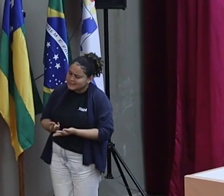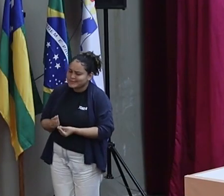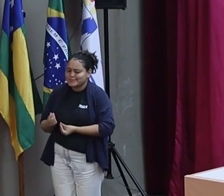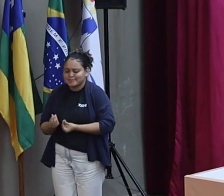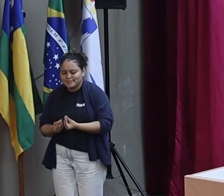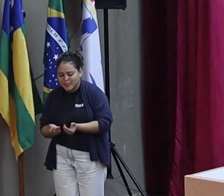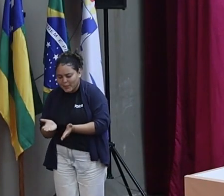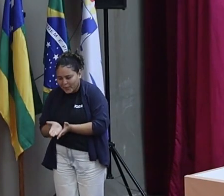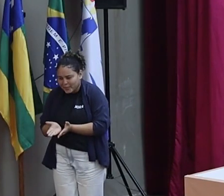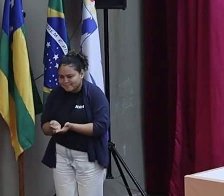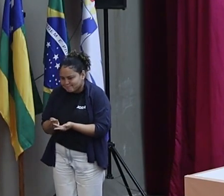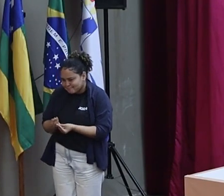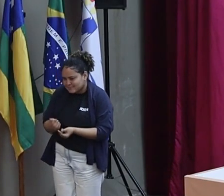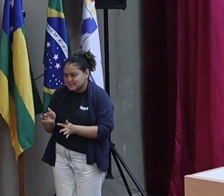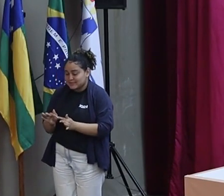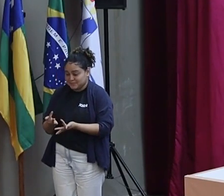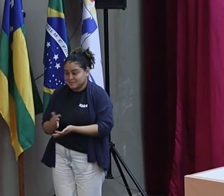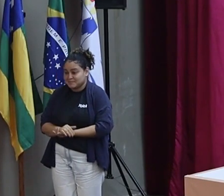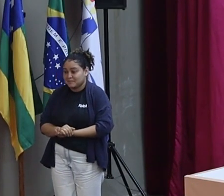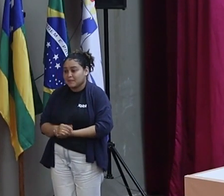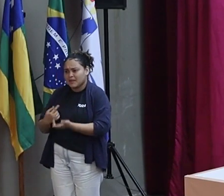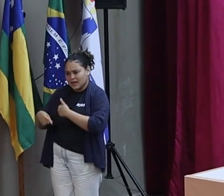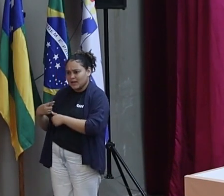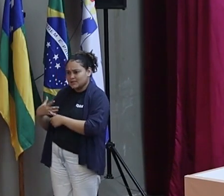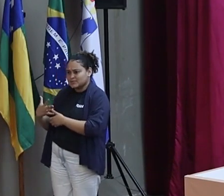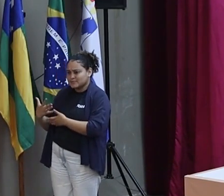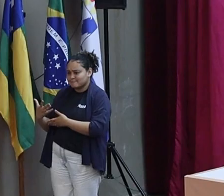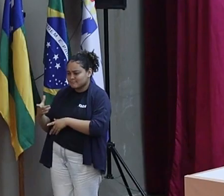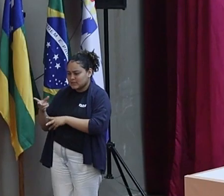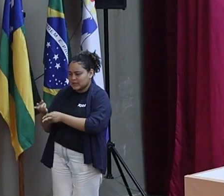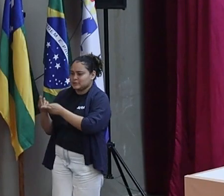singela, quando ela assumiu a associação.